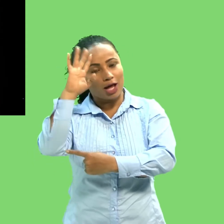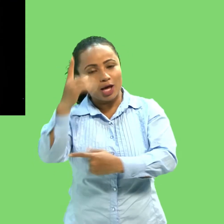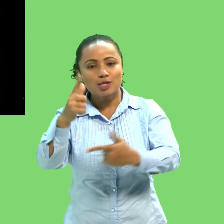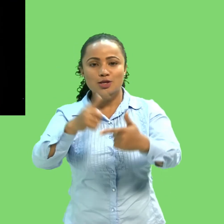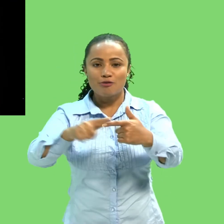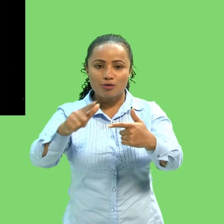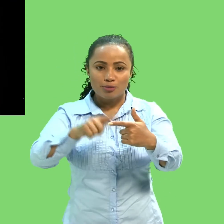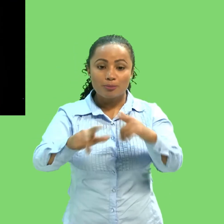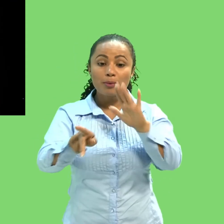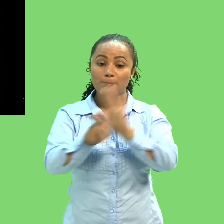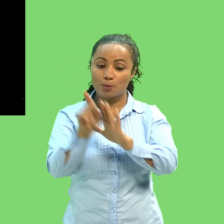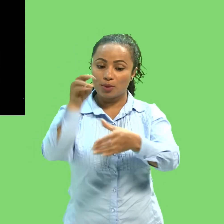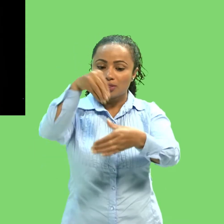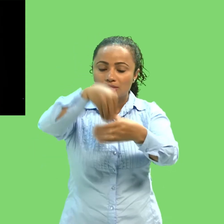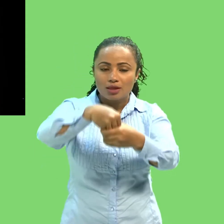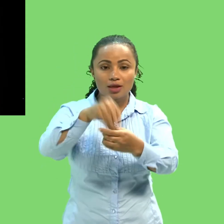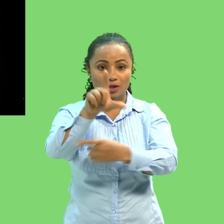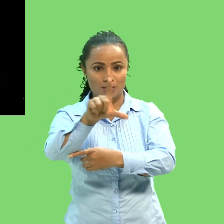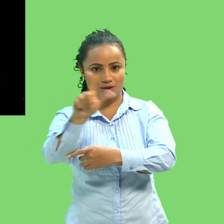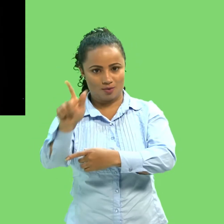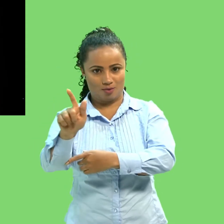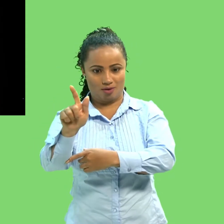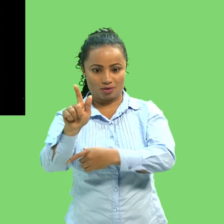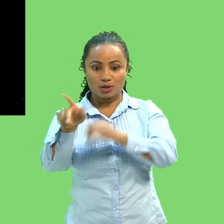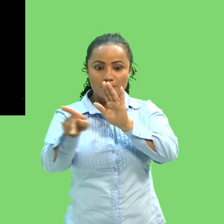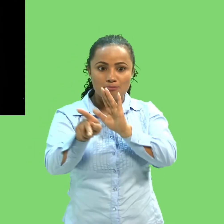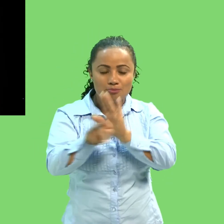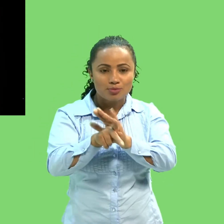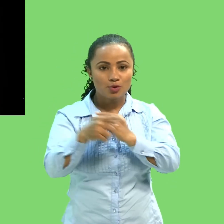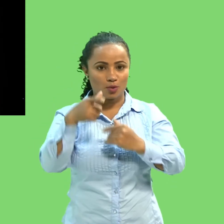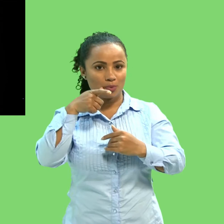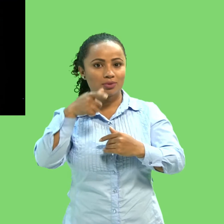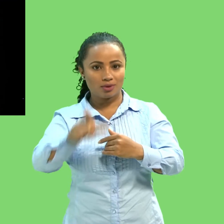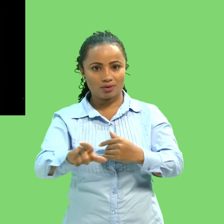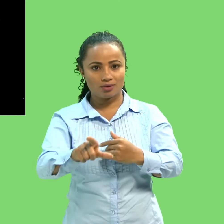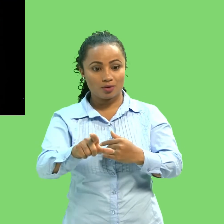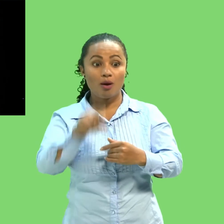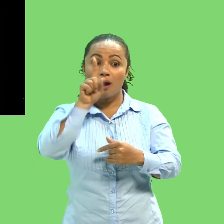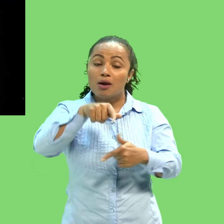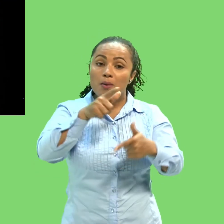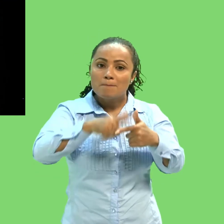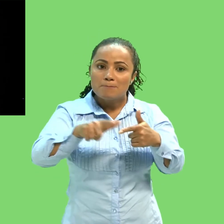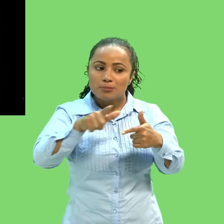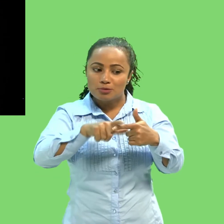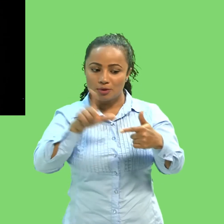de ordem da própria linguagem, né? Da própria língua. Problemas ligados